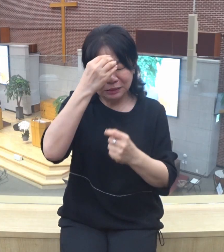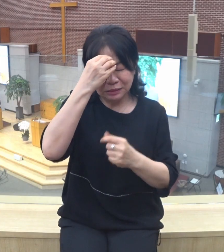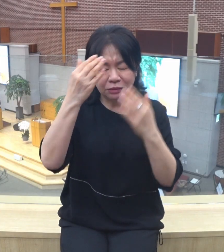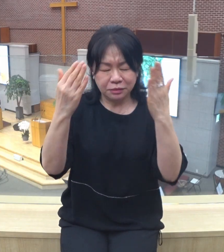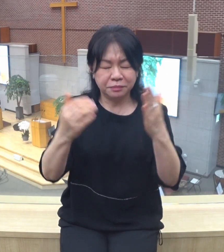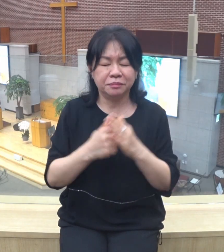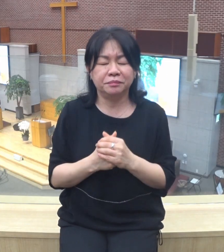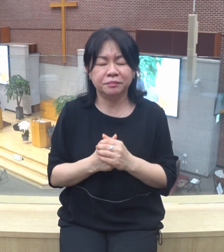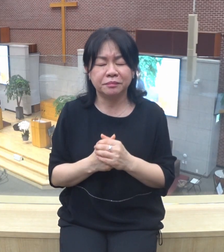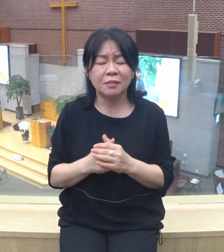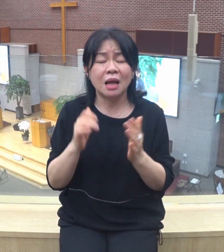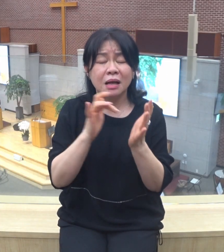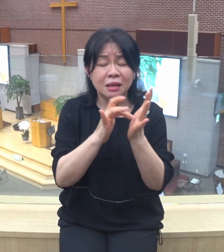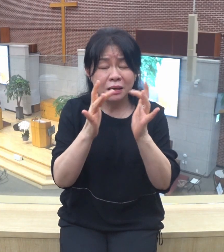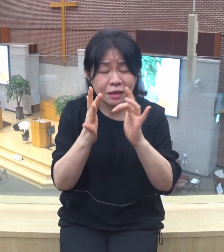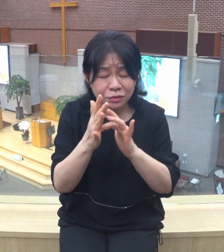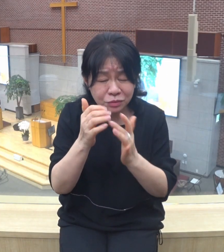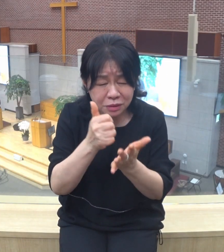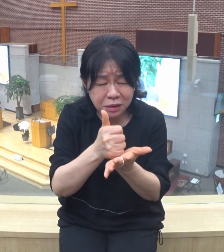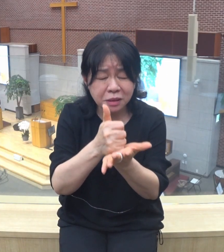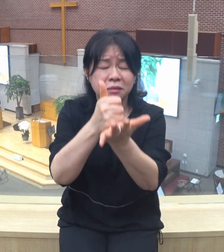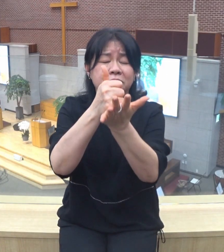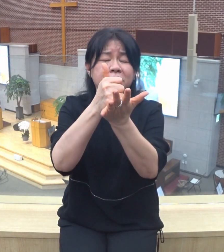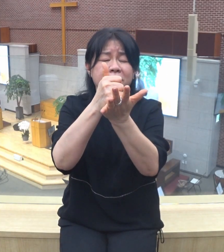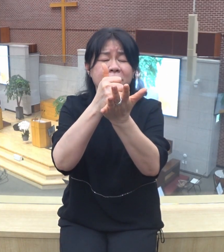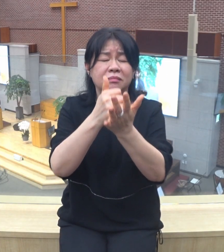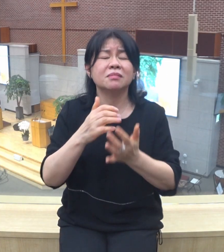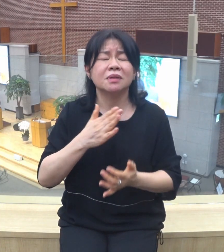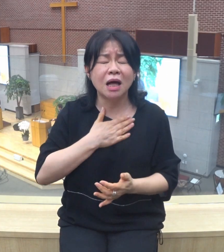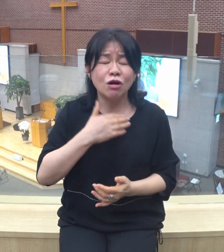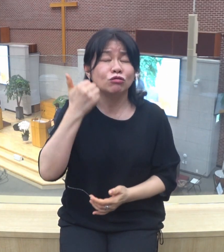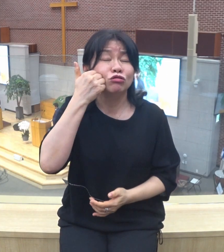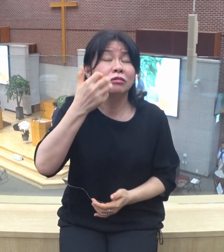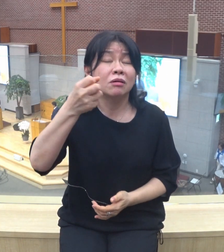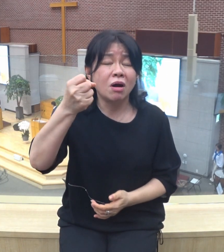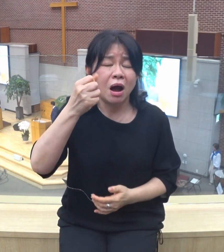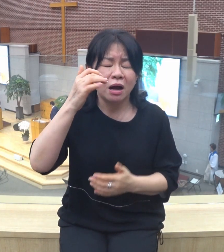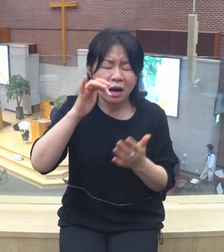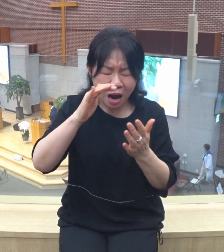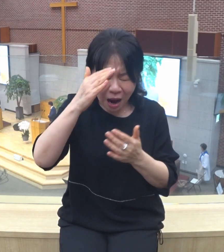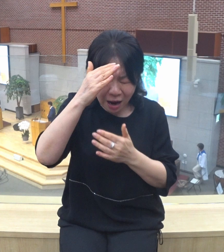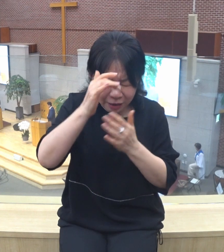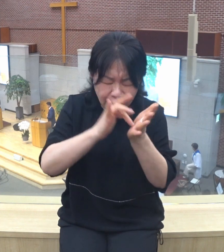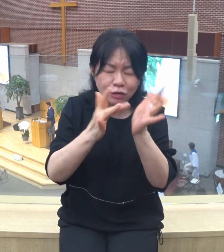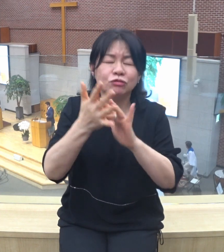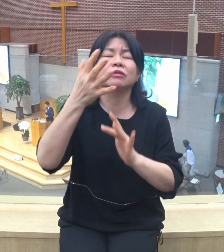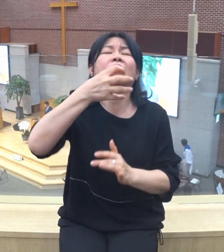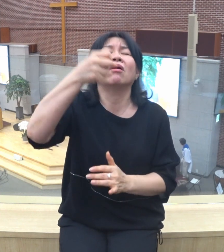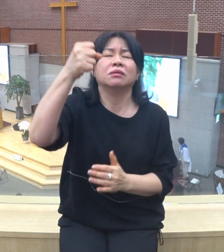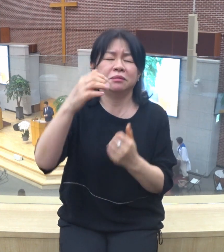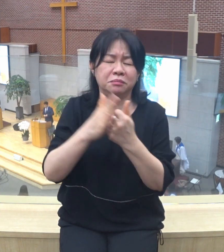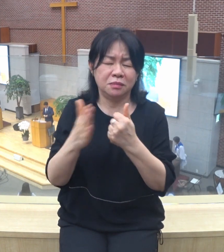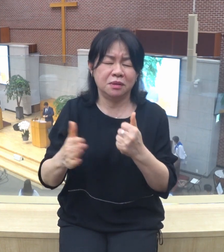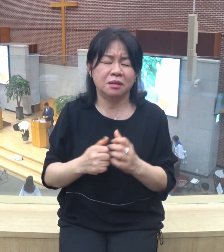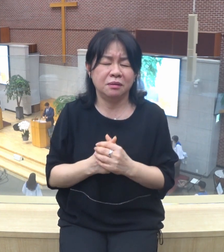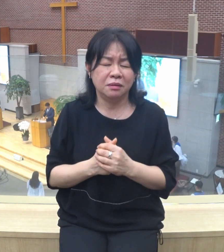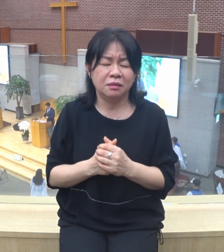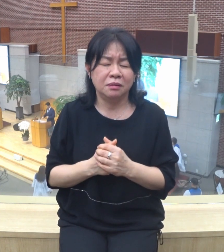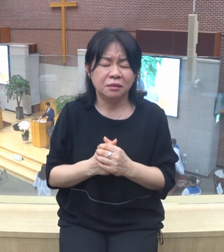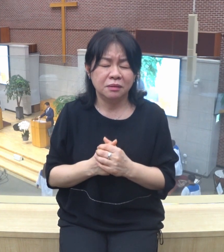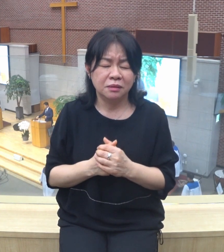주님, 저는 주님의 것입니다. 지금 제 눈앞에 엄난한 강과 하늘에 치솟는